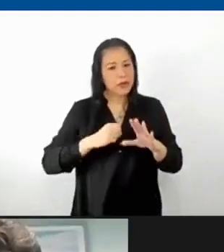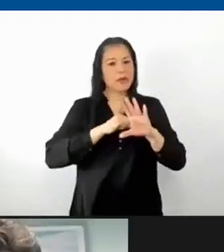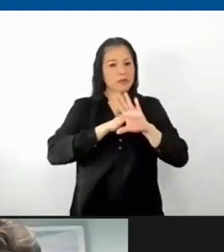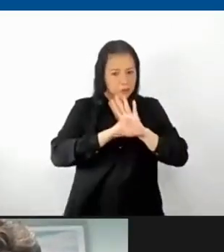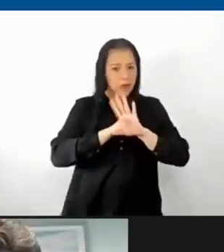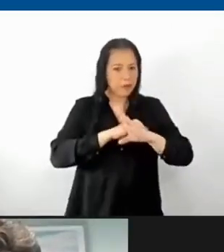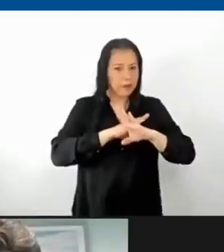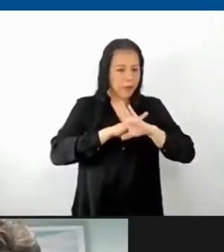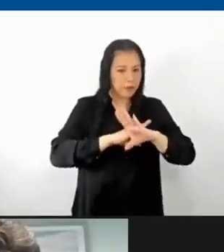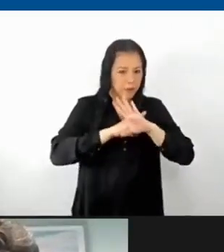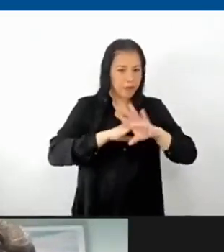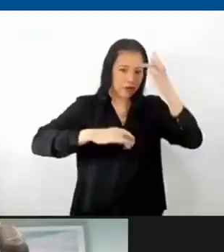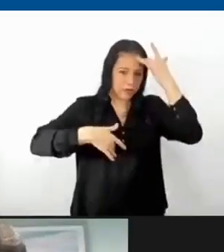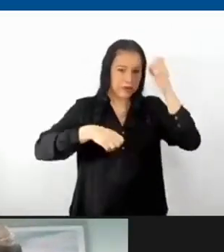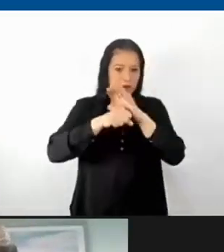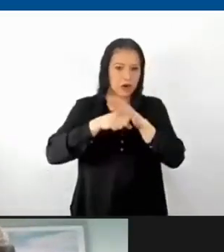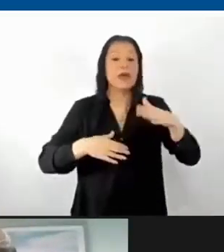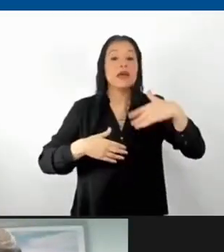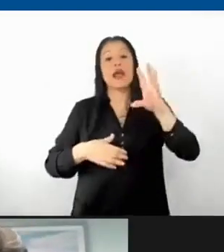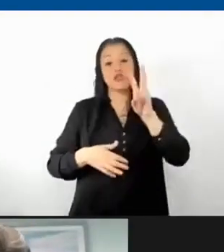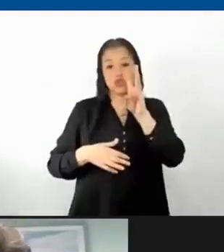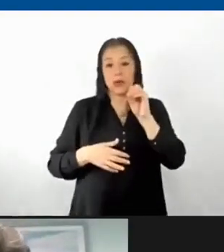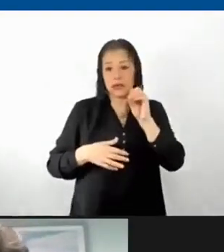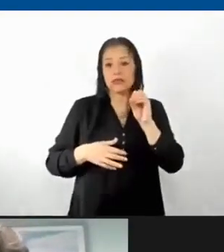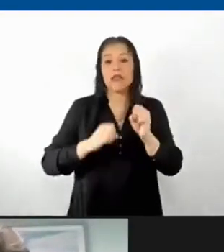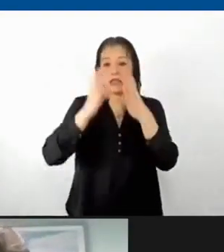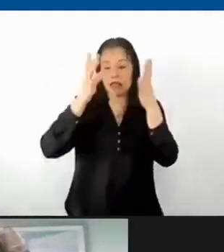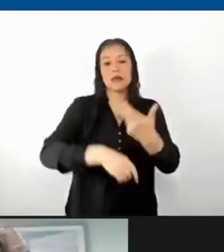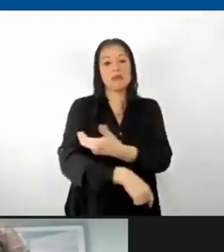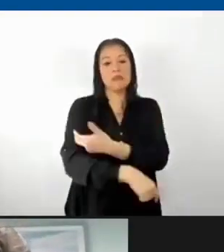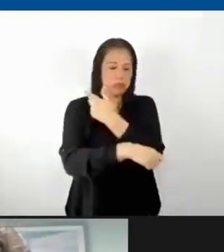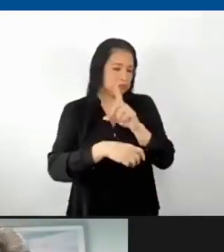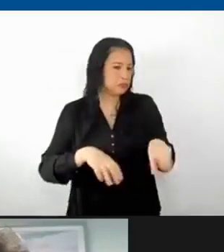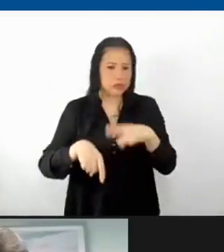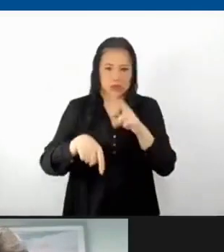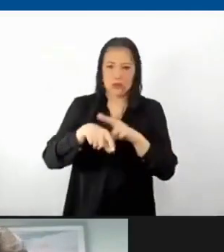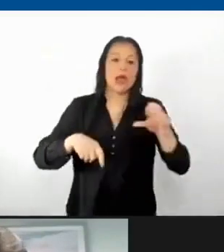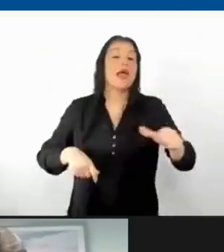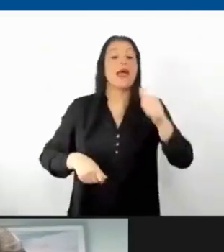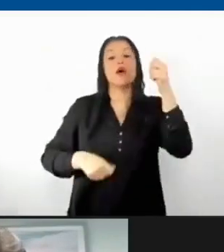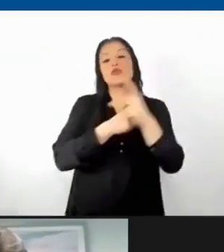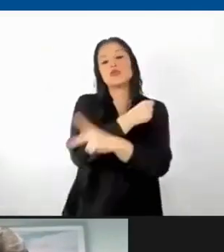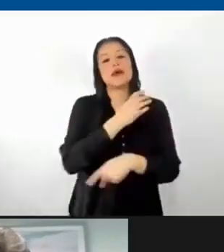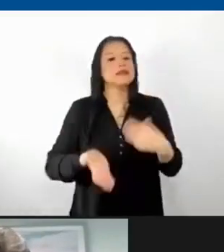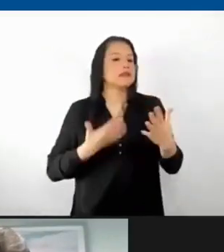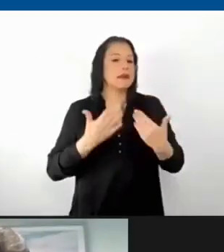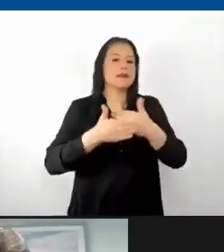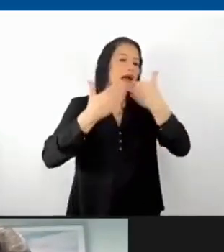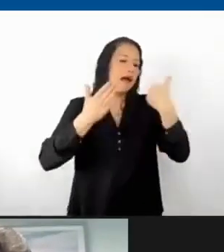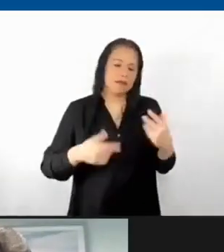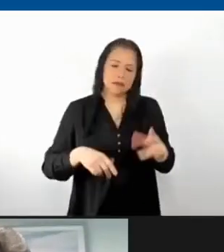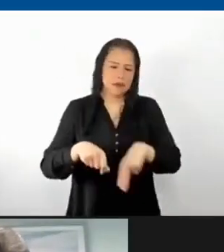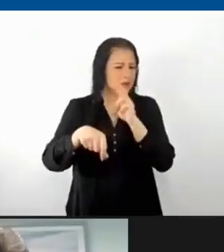que pasó, ¿ok? Y a los 90 días es la vacunación en el Perú, pero en otros países puede ser más pronto.